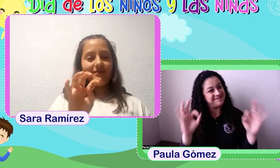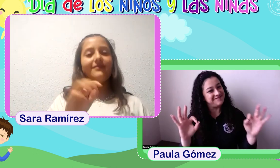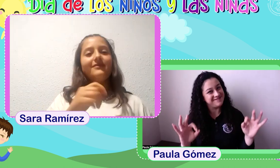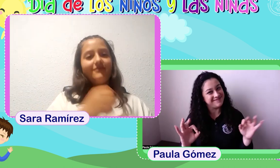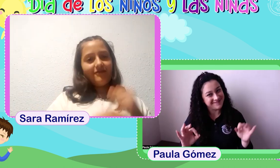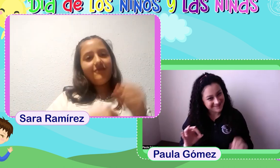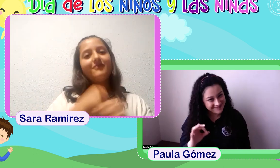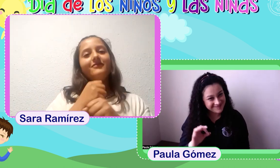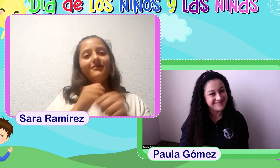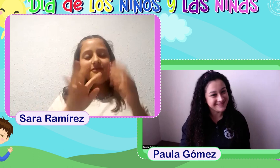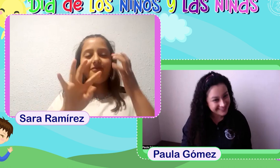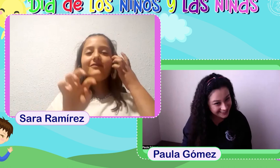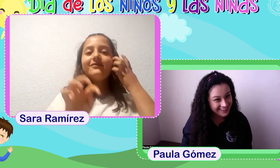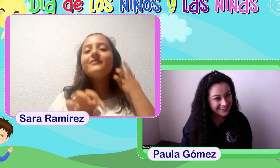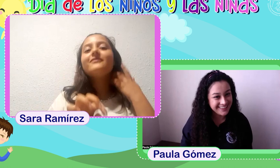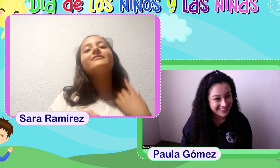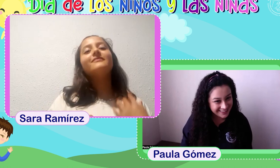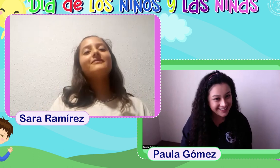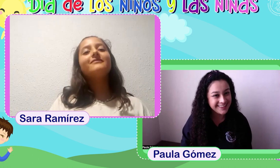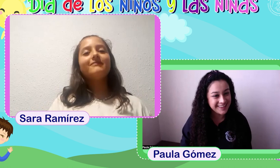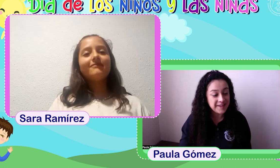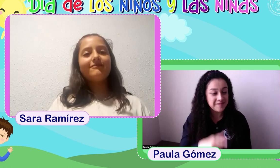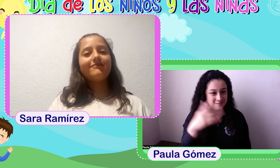Sí.